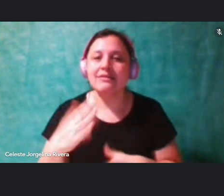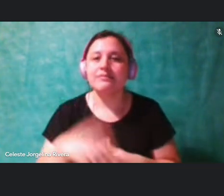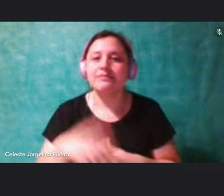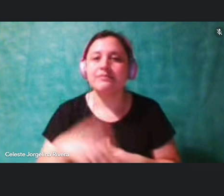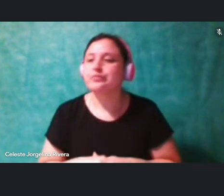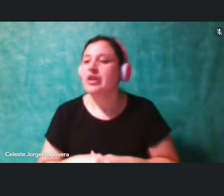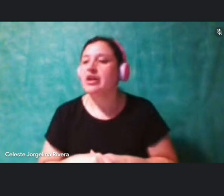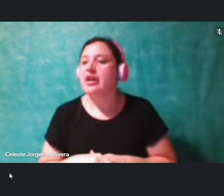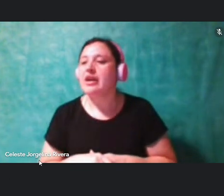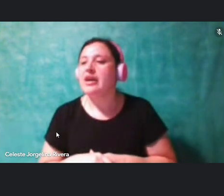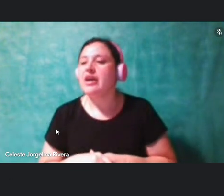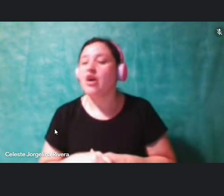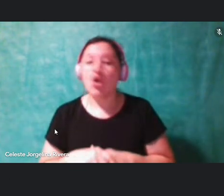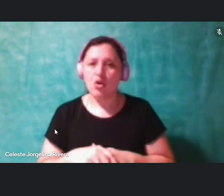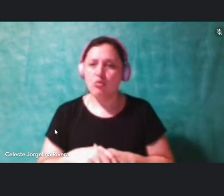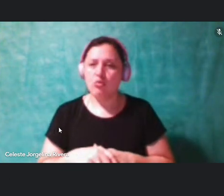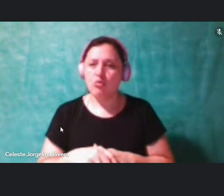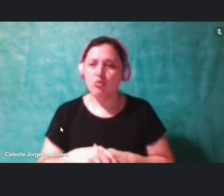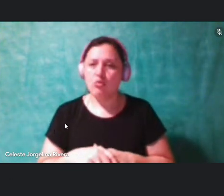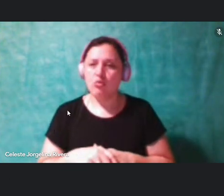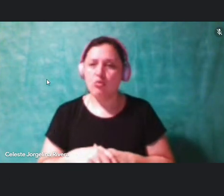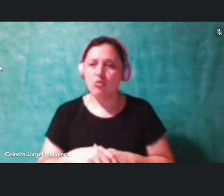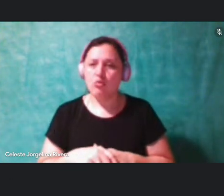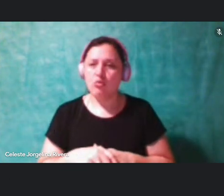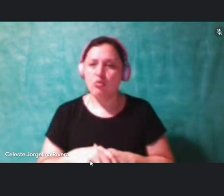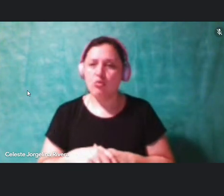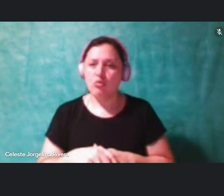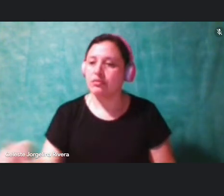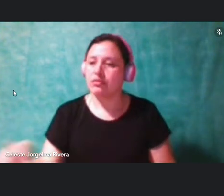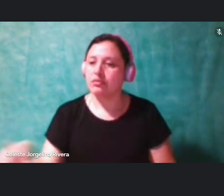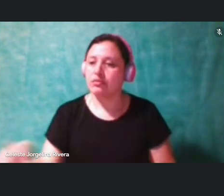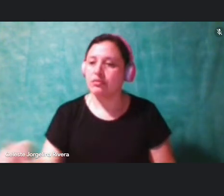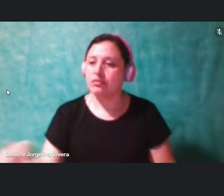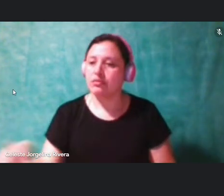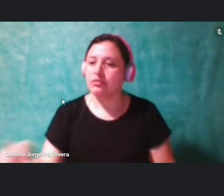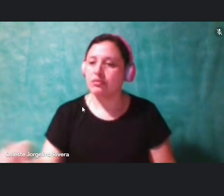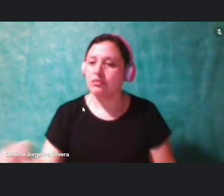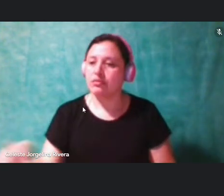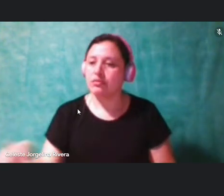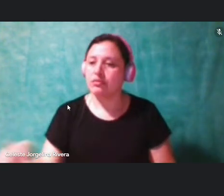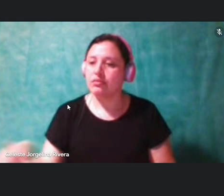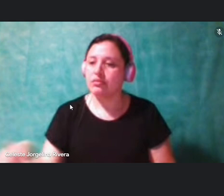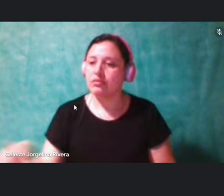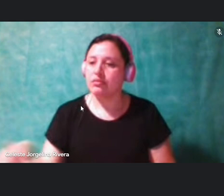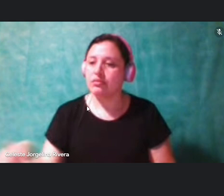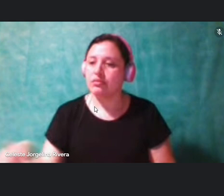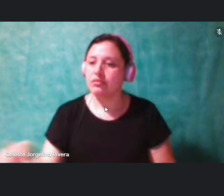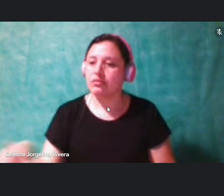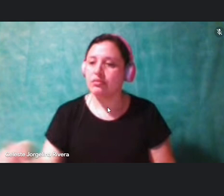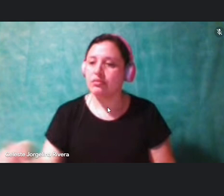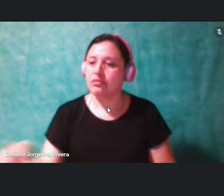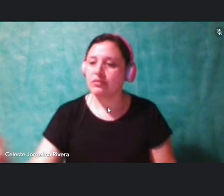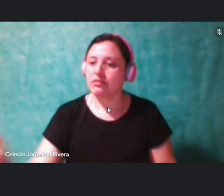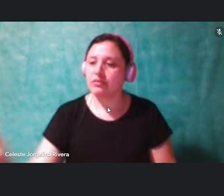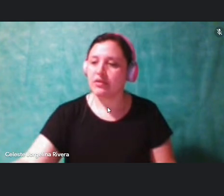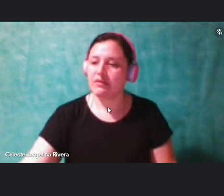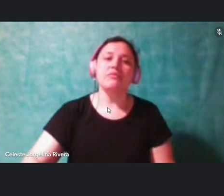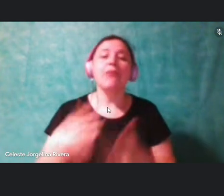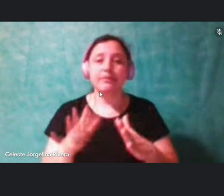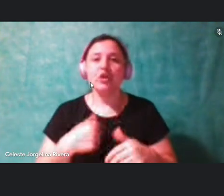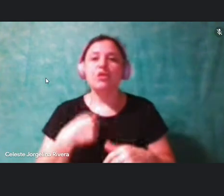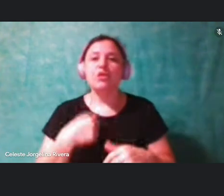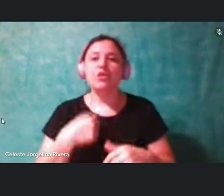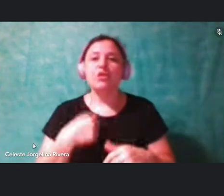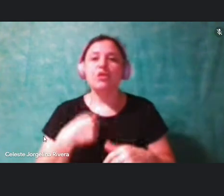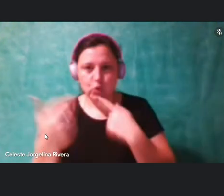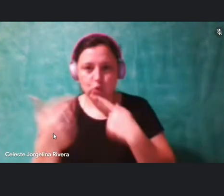Vamos a tener clases de consulta, en vez de ser a las 10:30, van a ser de 8:30 a 10, ¿sí? Porque es